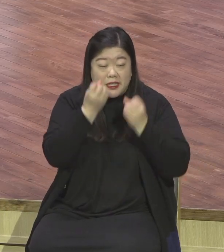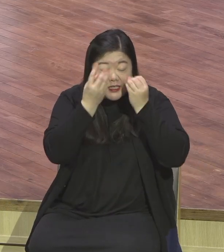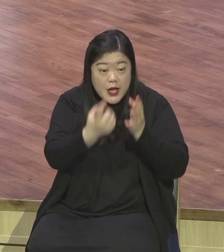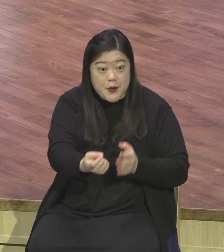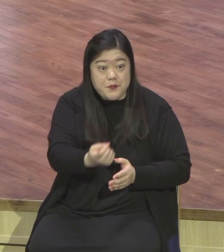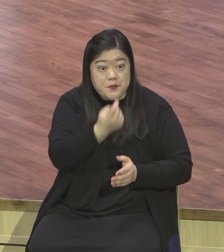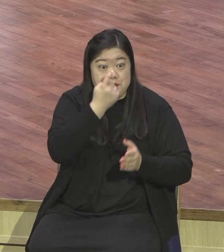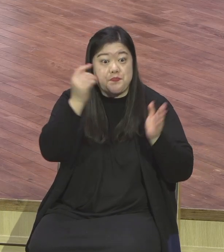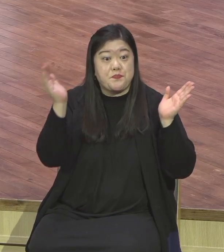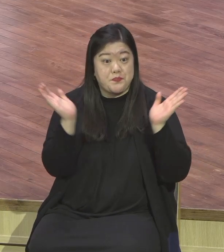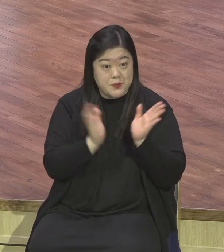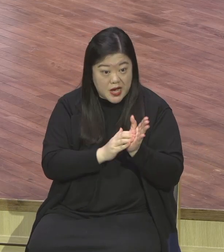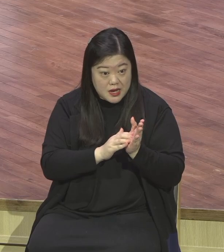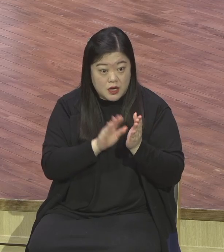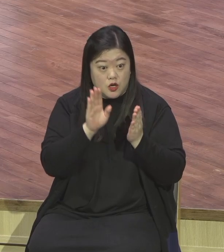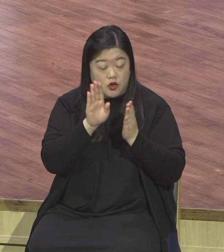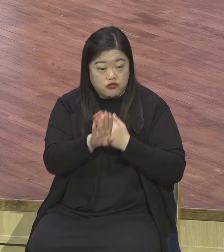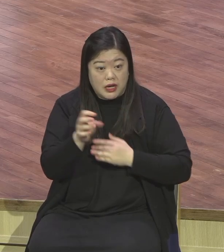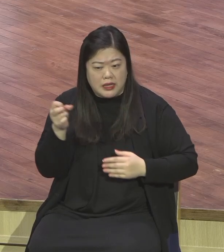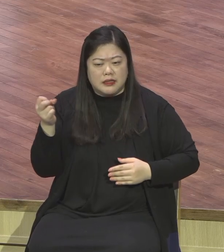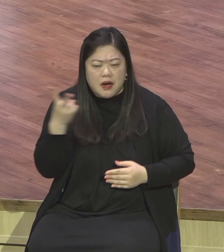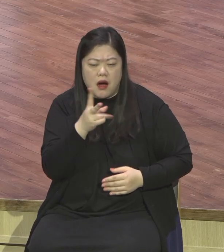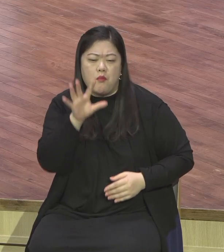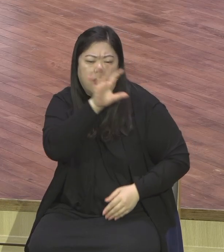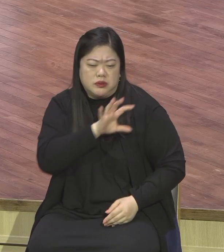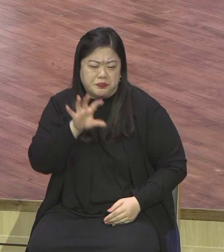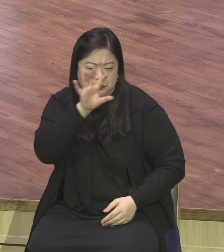망각 속도가 늘어진다